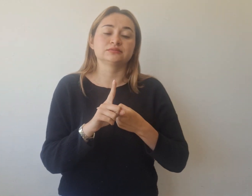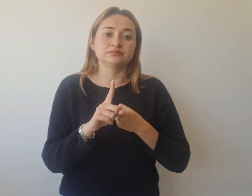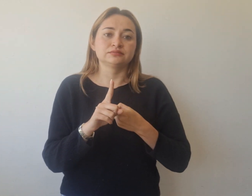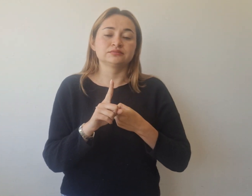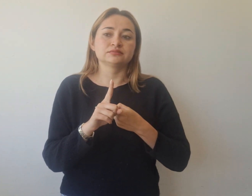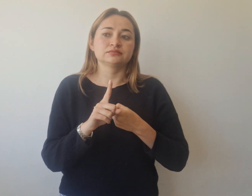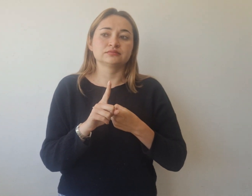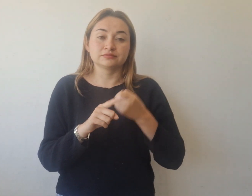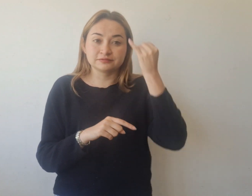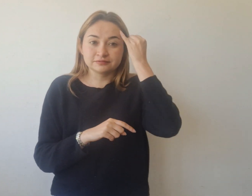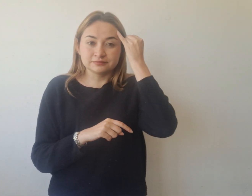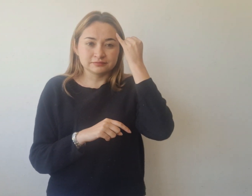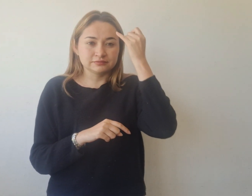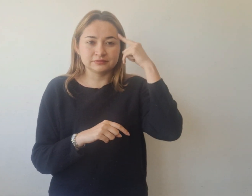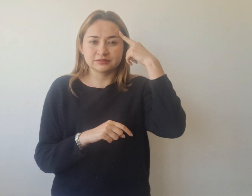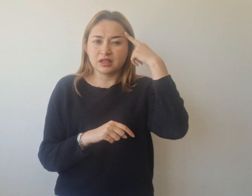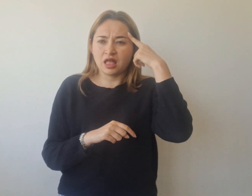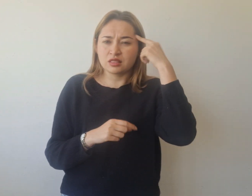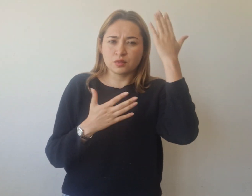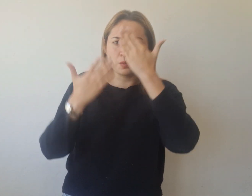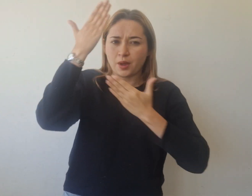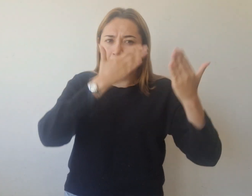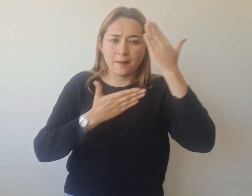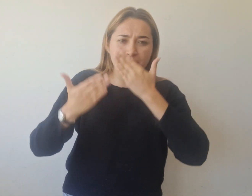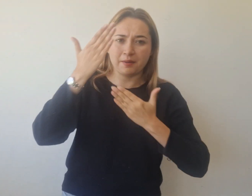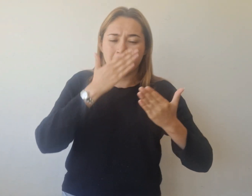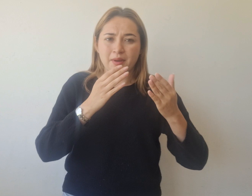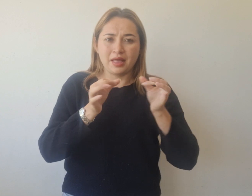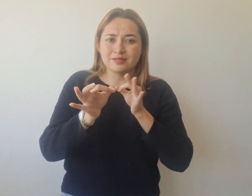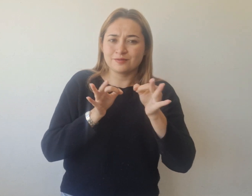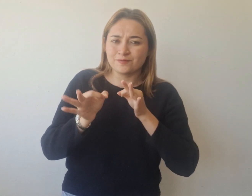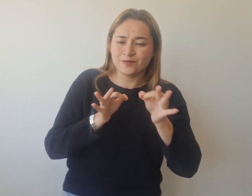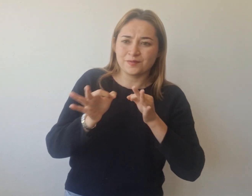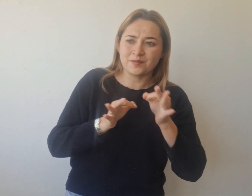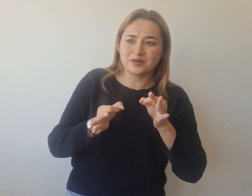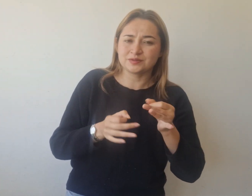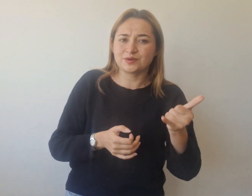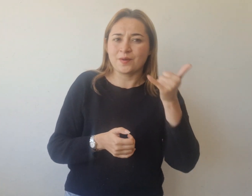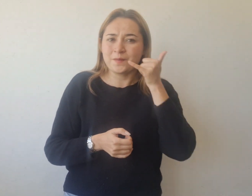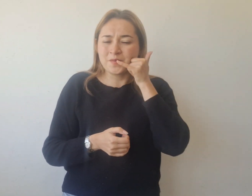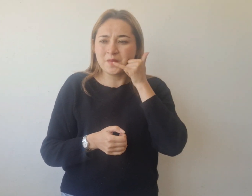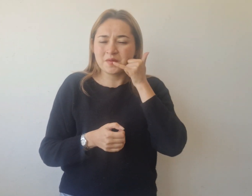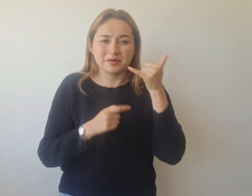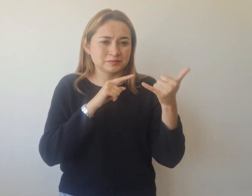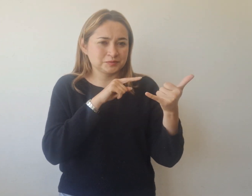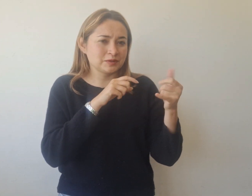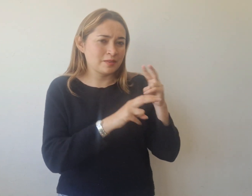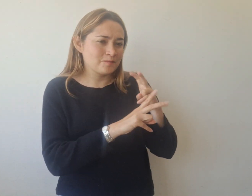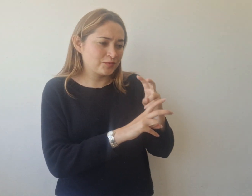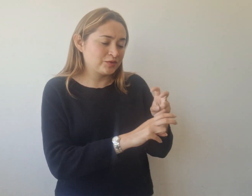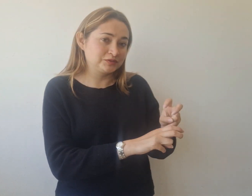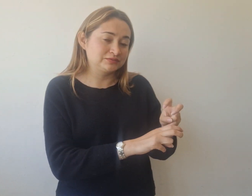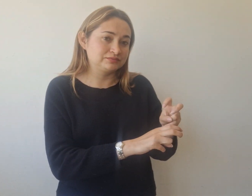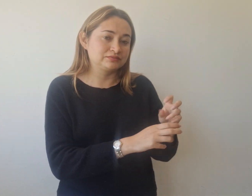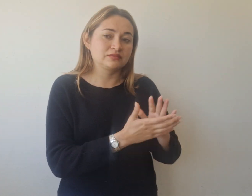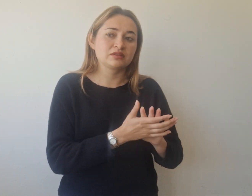inteligencia análisis de información interceptación de líneas telefónicas y recolección de elementos materiales